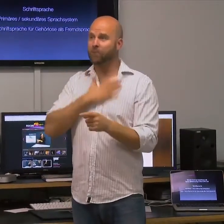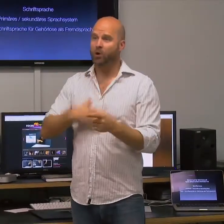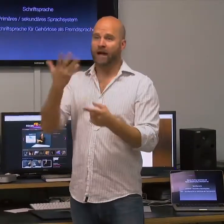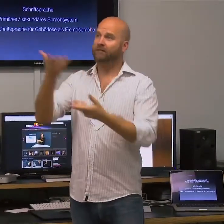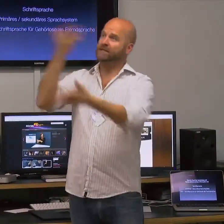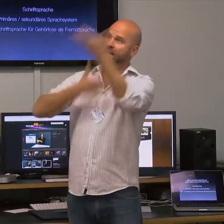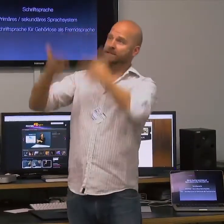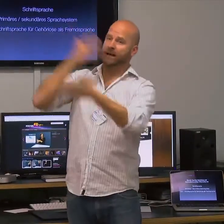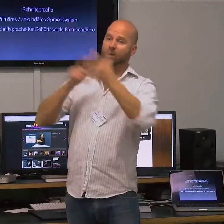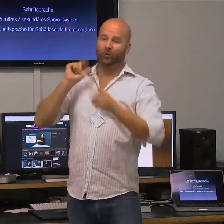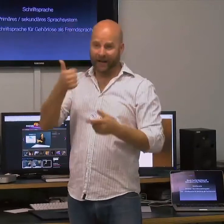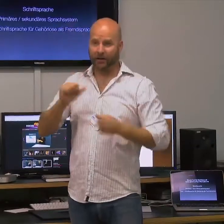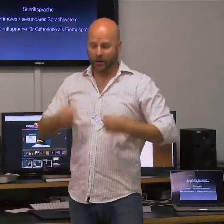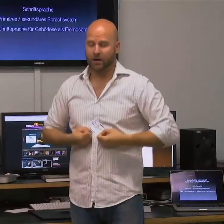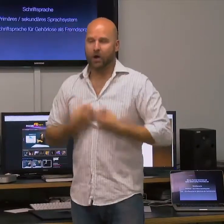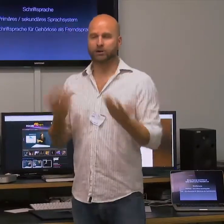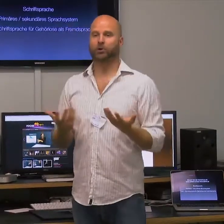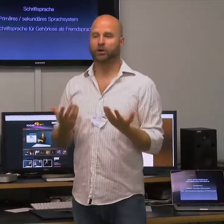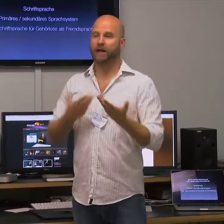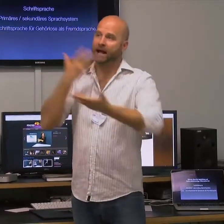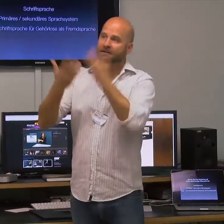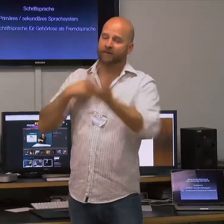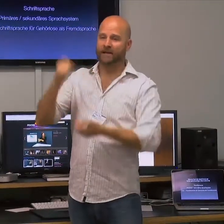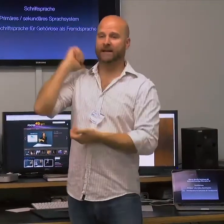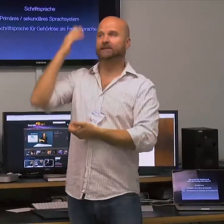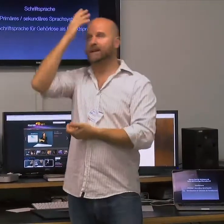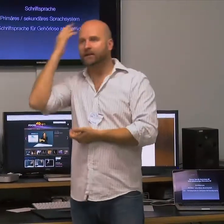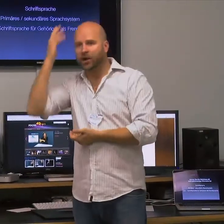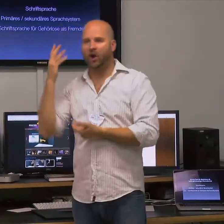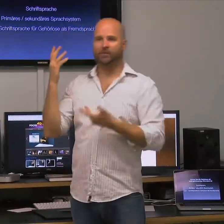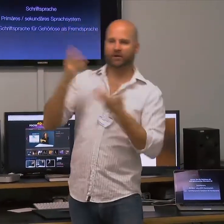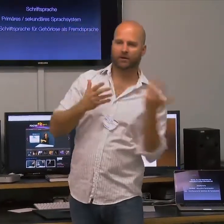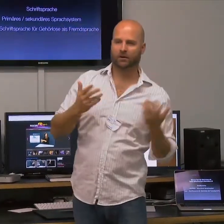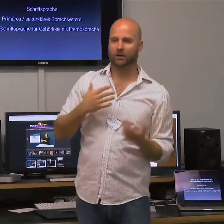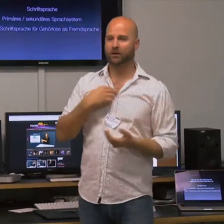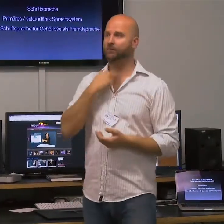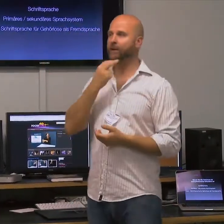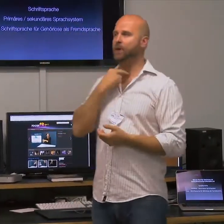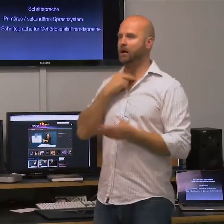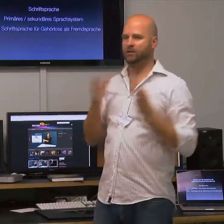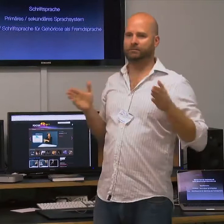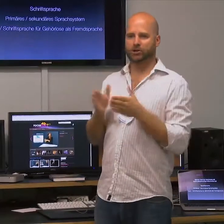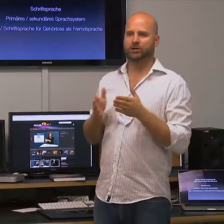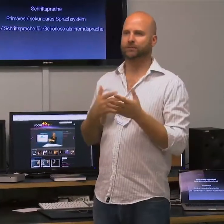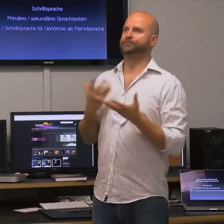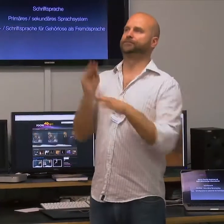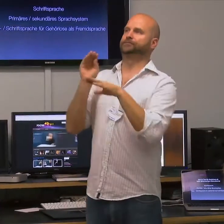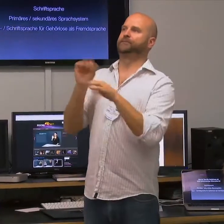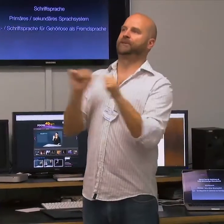Sprache voll mitkommen. Also dann kann er sich auch selbst ausdrücken, sich eine Vorstellung bilden und alles. Weil verbal ist